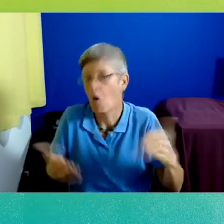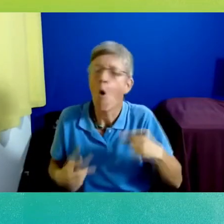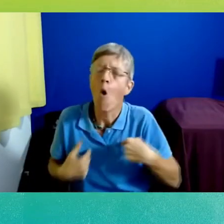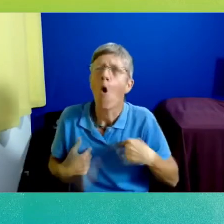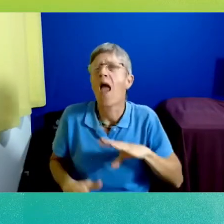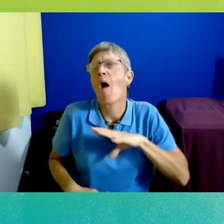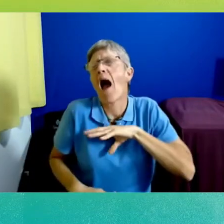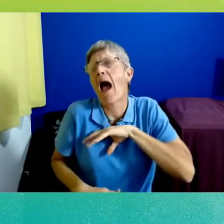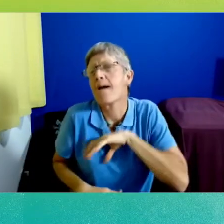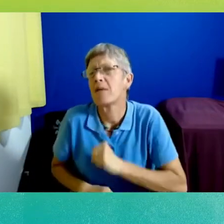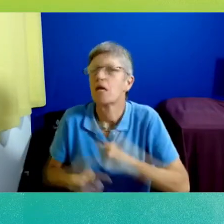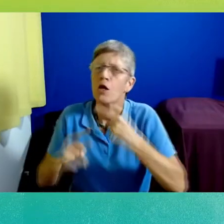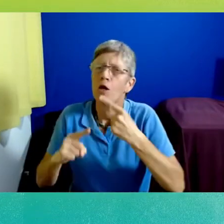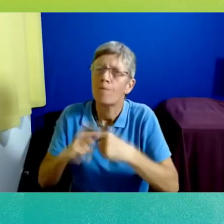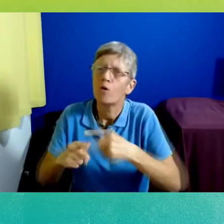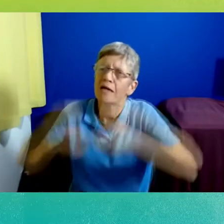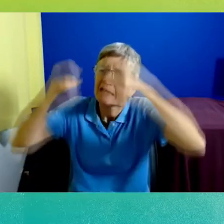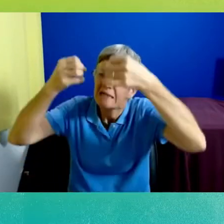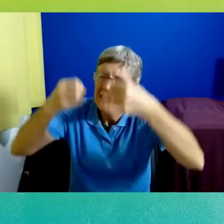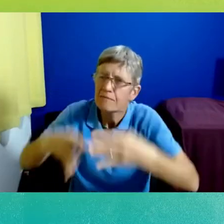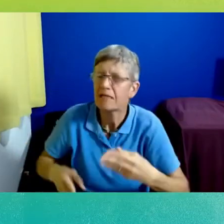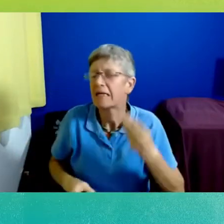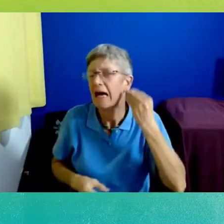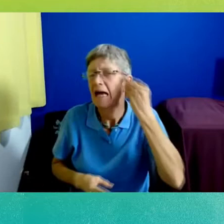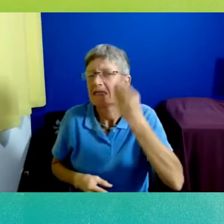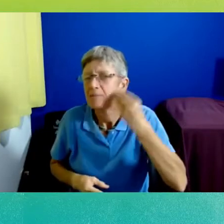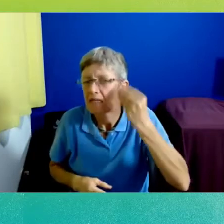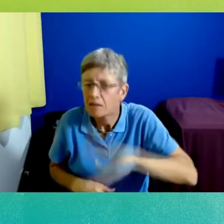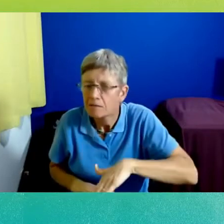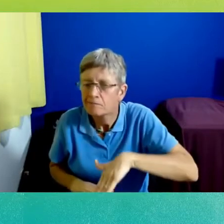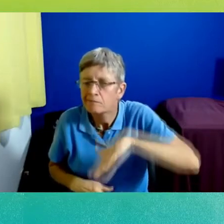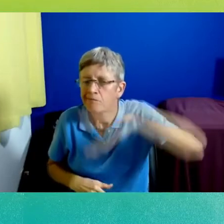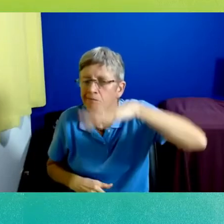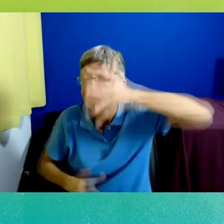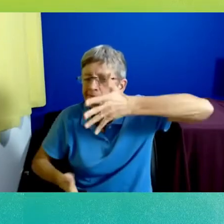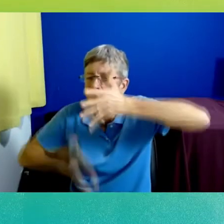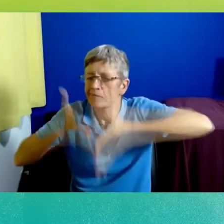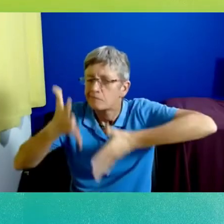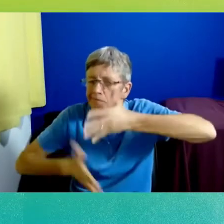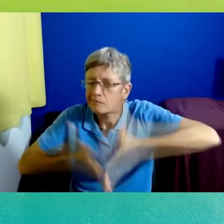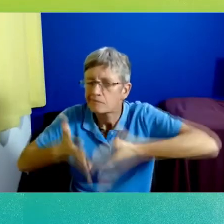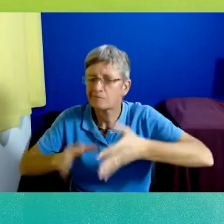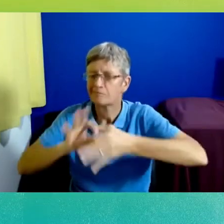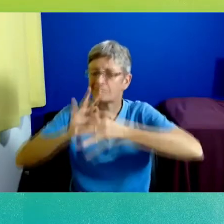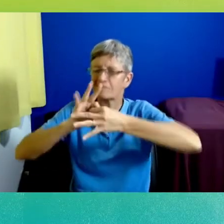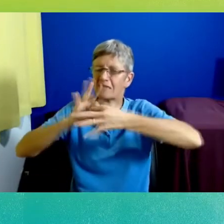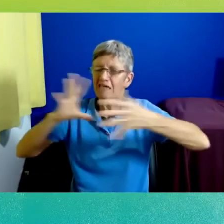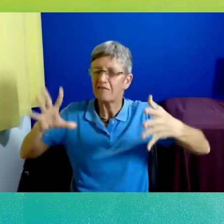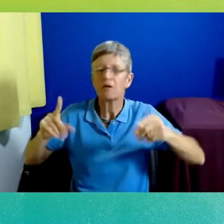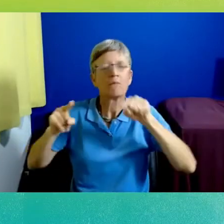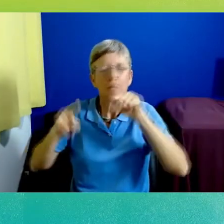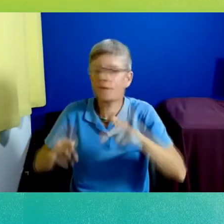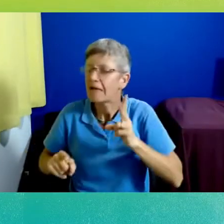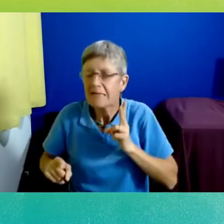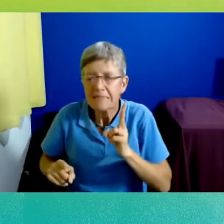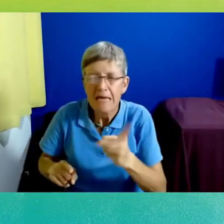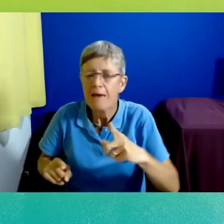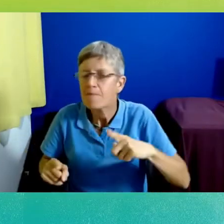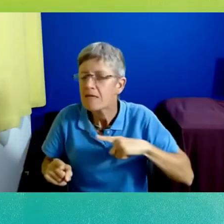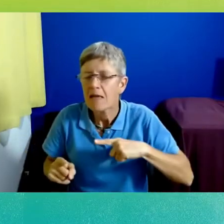é um jovem, se ele, de que grupo ele é. Explicar qual é a experiência de vida dele, por que que ele está fazendo